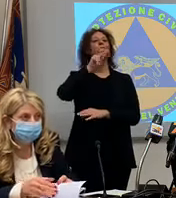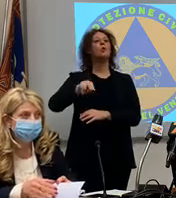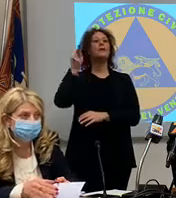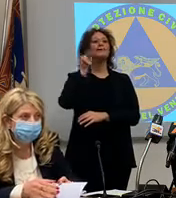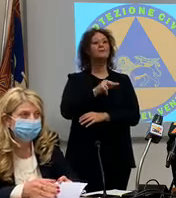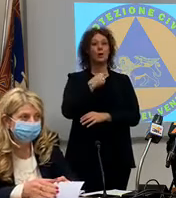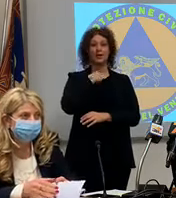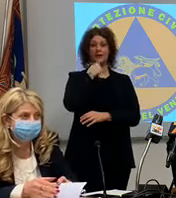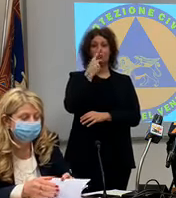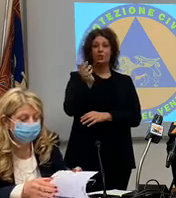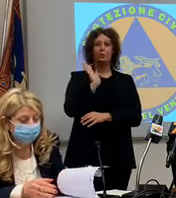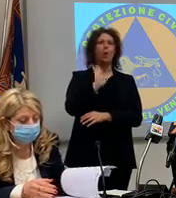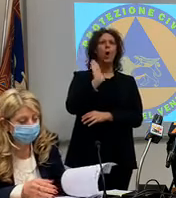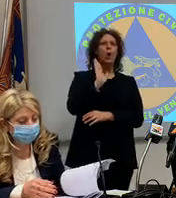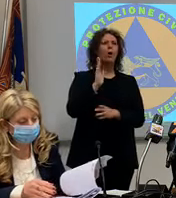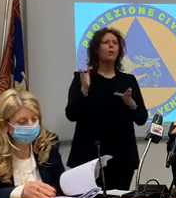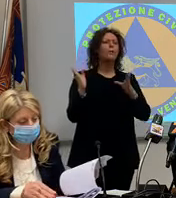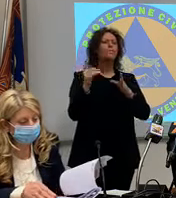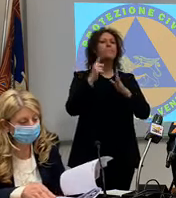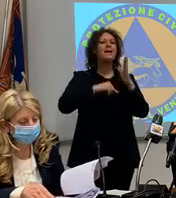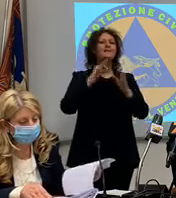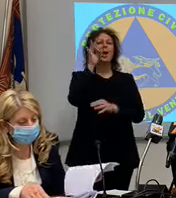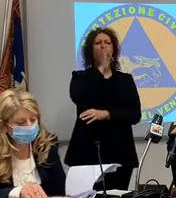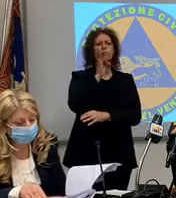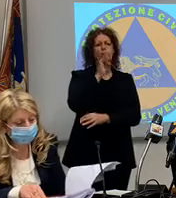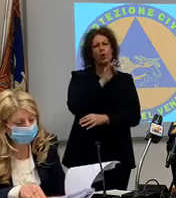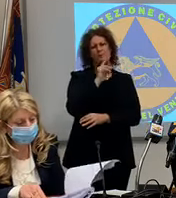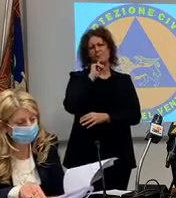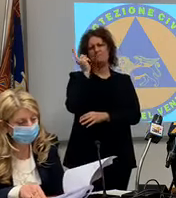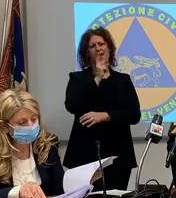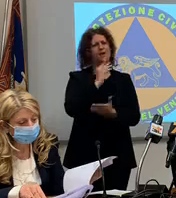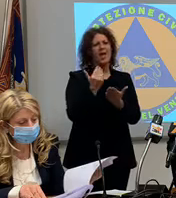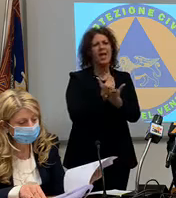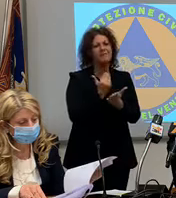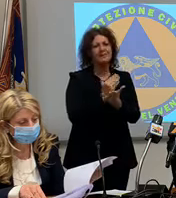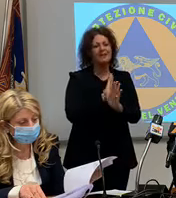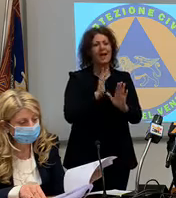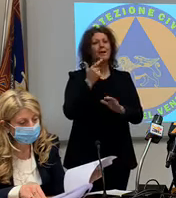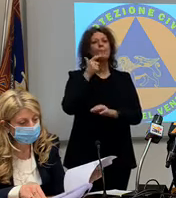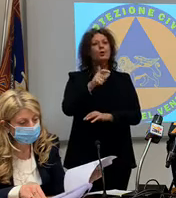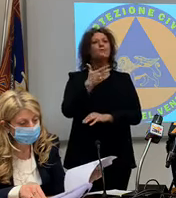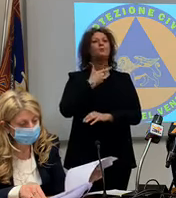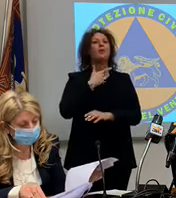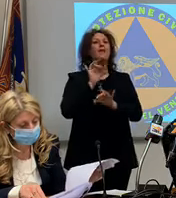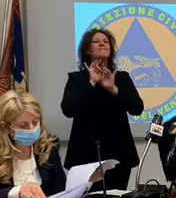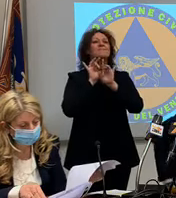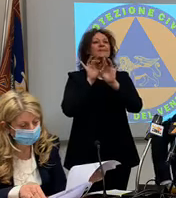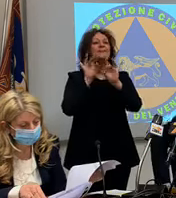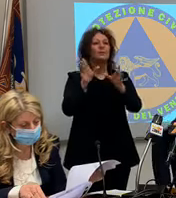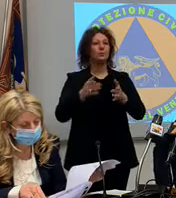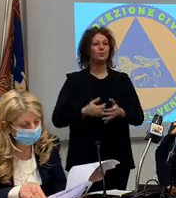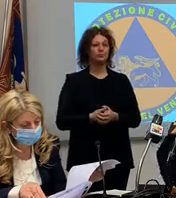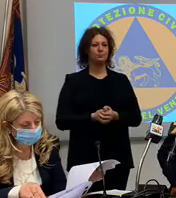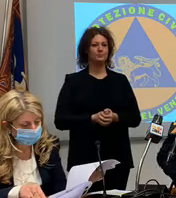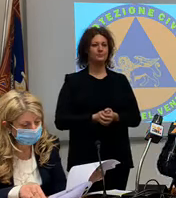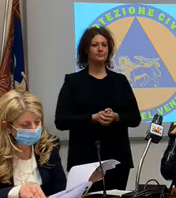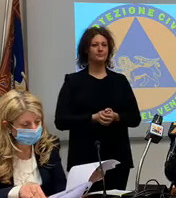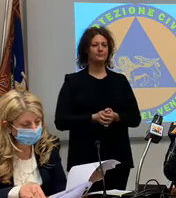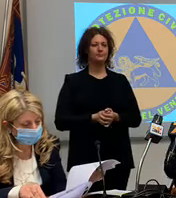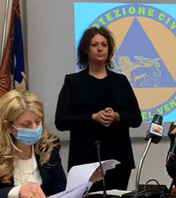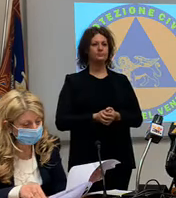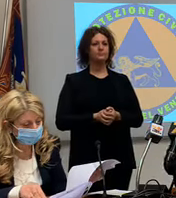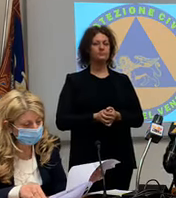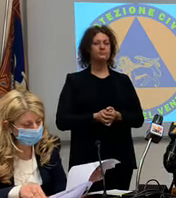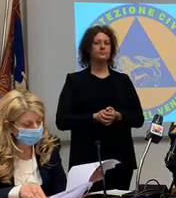virus Guardate cioè c'era chi proponeva andare a votare a ottobre fine ottobre ci saremmo trovati in piena pandemia